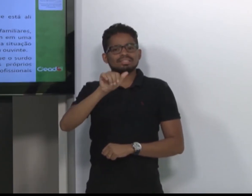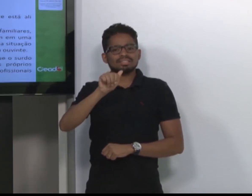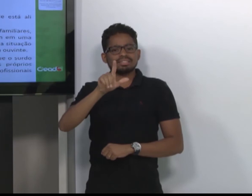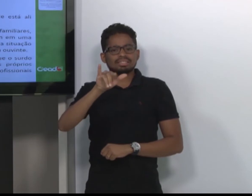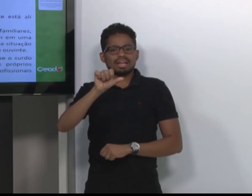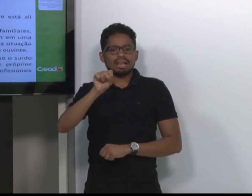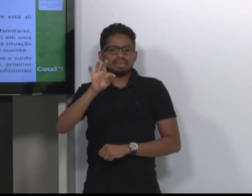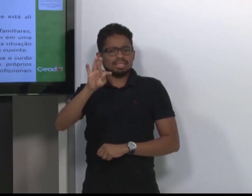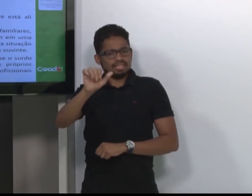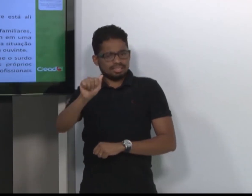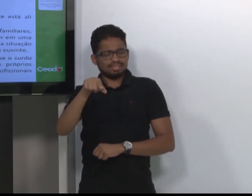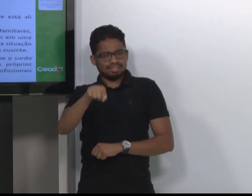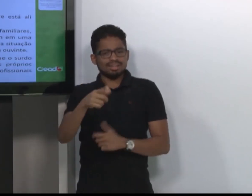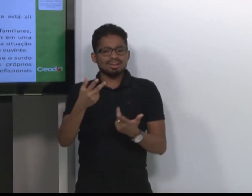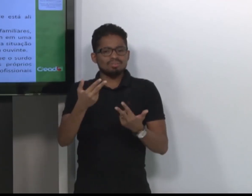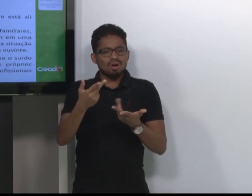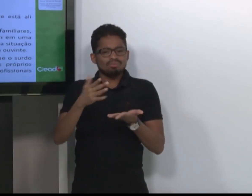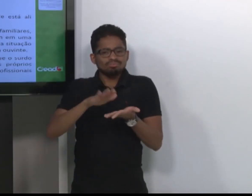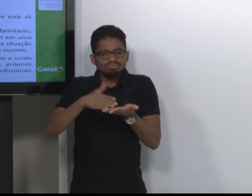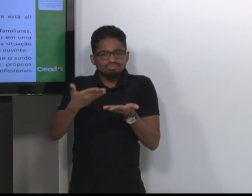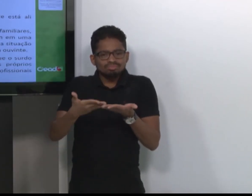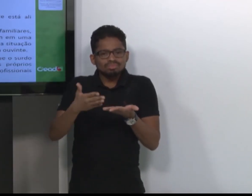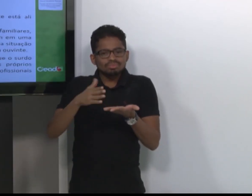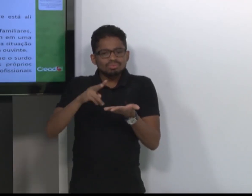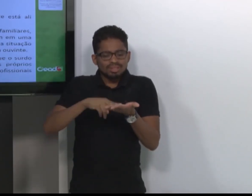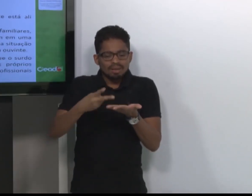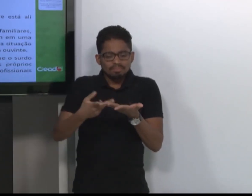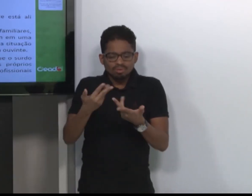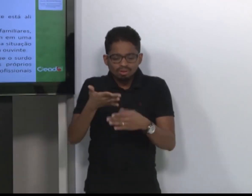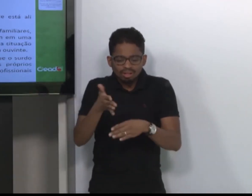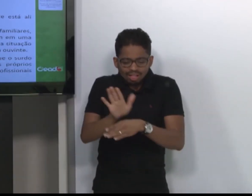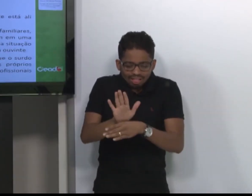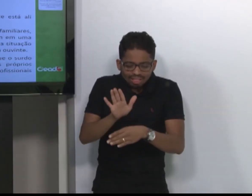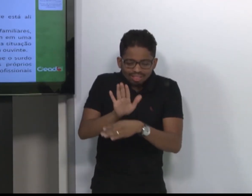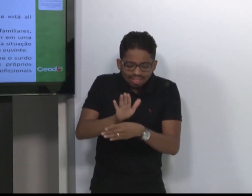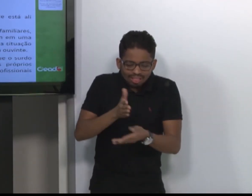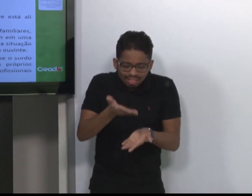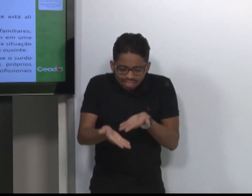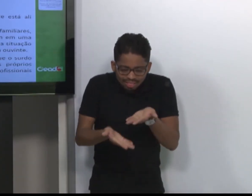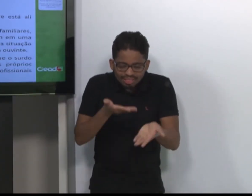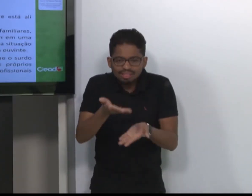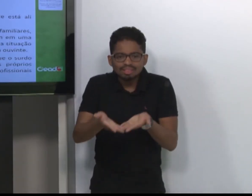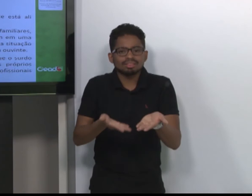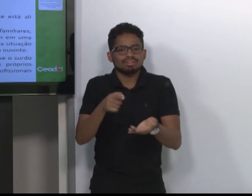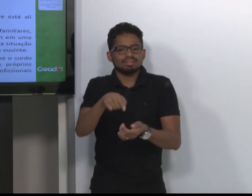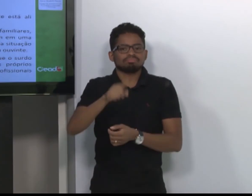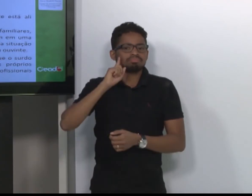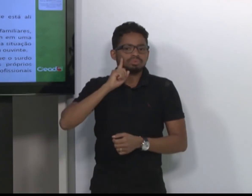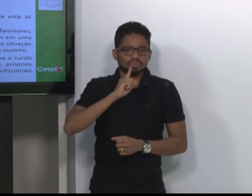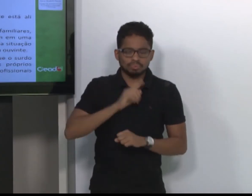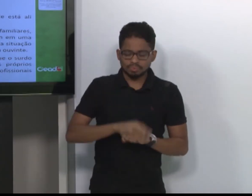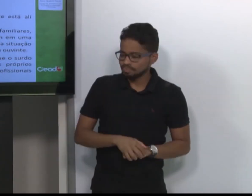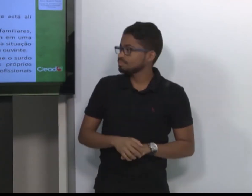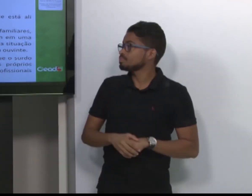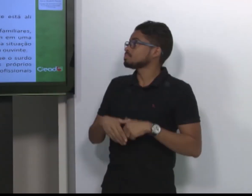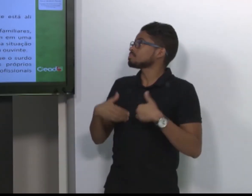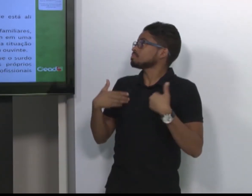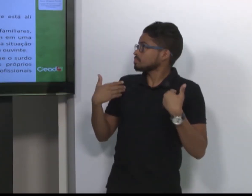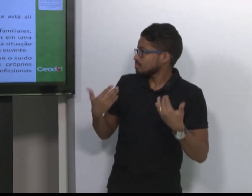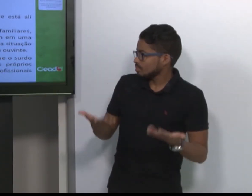assistencialista. É aquele tradutor-intérprete que ajuda o surdo. Na verdade, esse